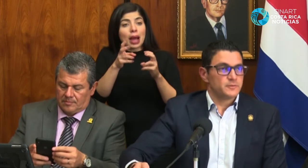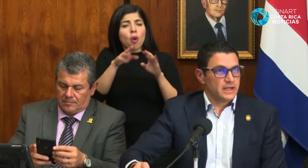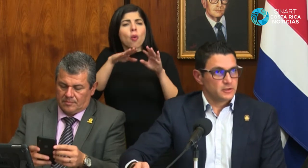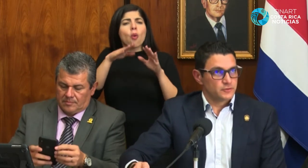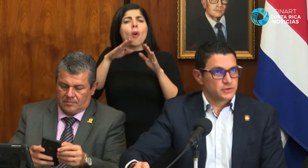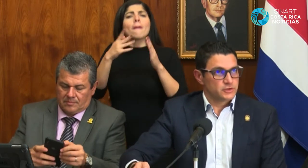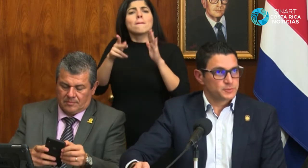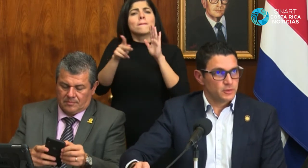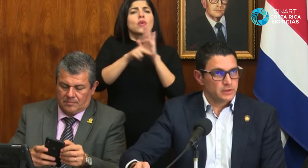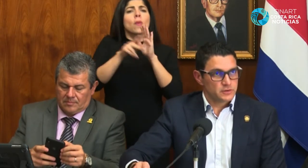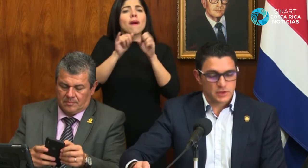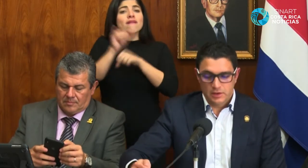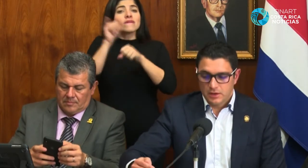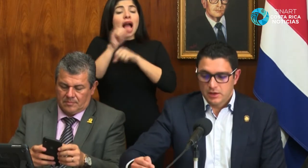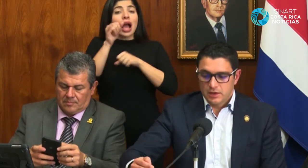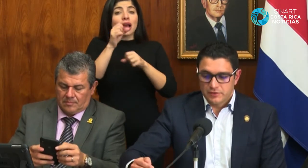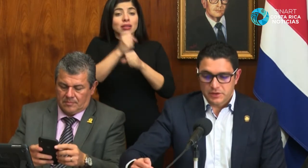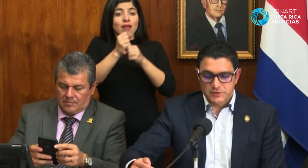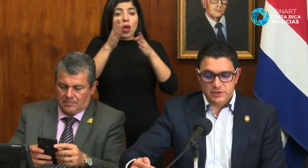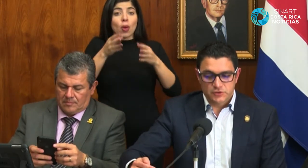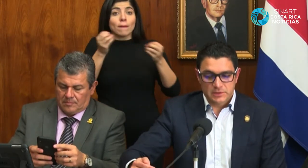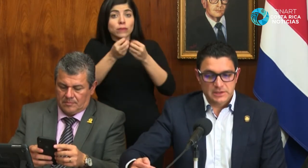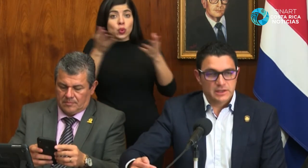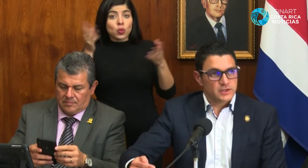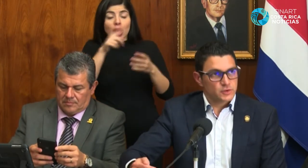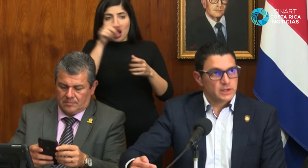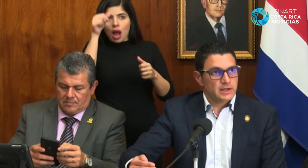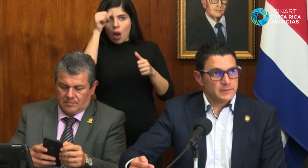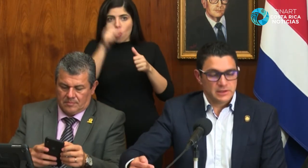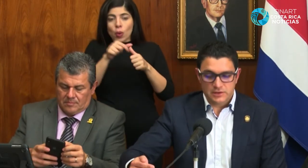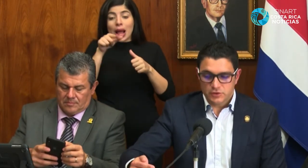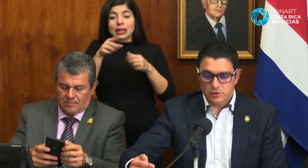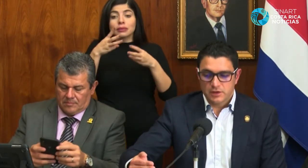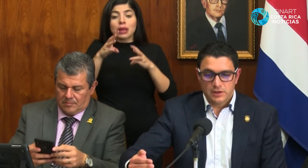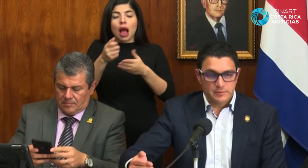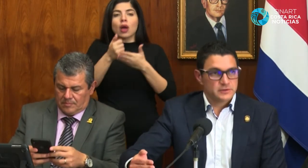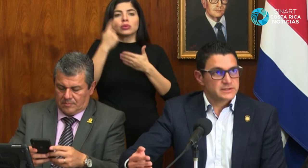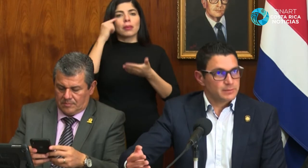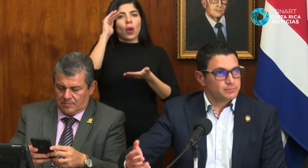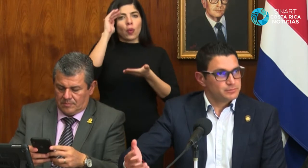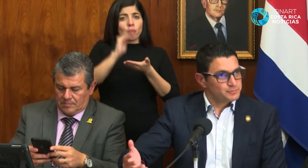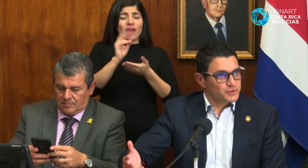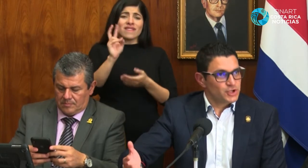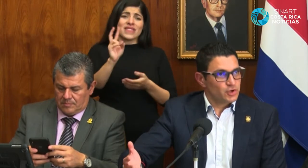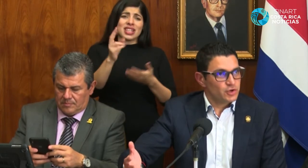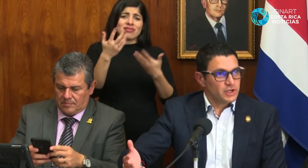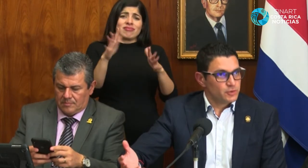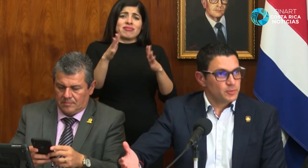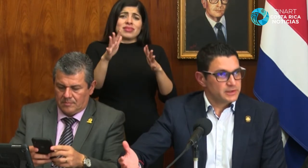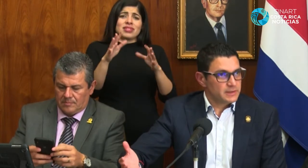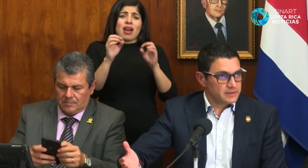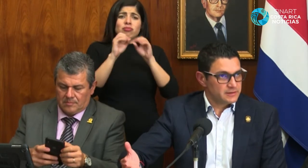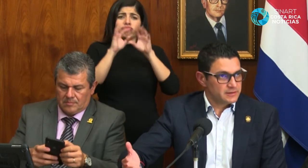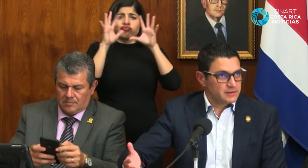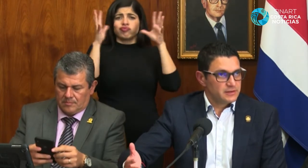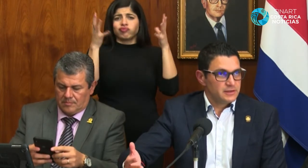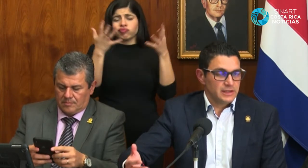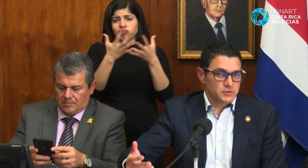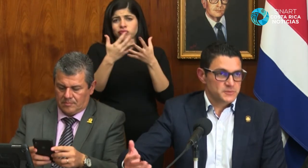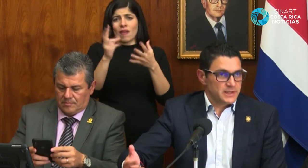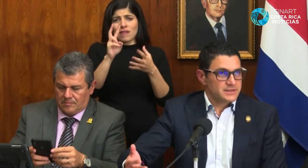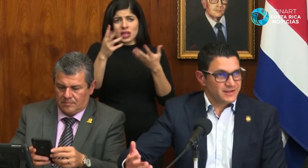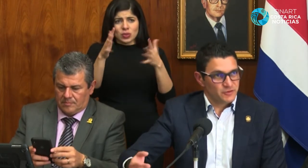de los viajes de los funcionarios públicos, recordemos que eso es una medida que ayuda a la mitigación. El virus ya está por todo el mundo prácticamente